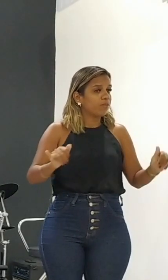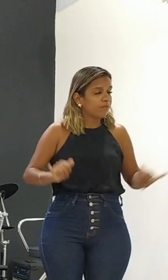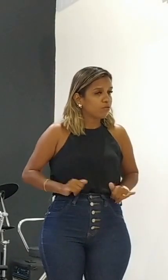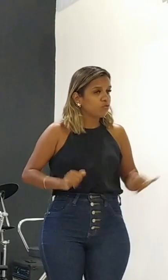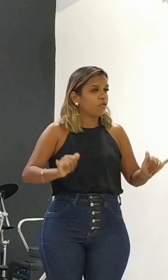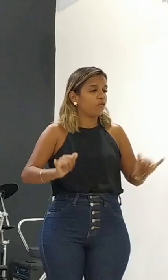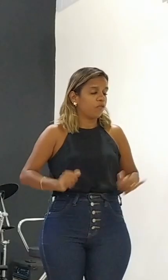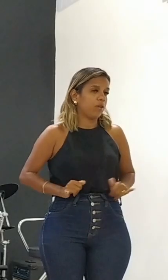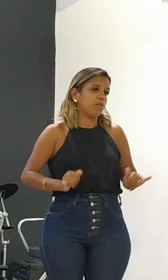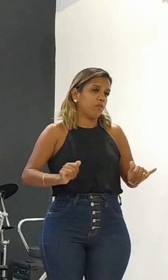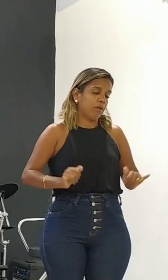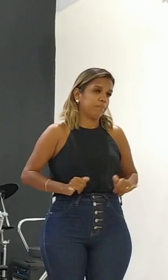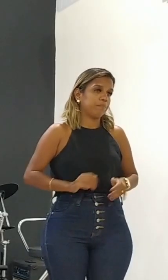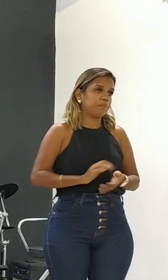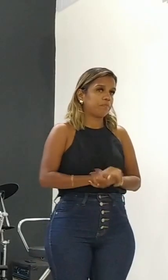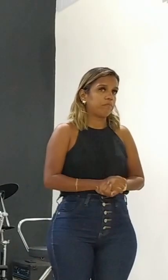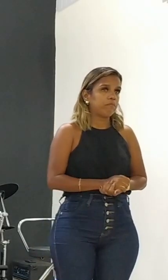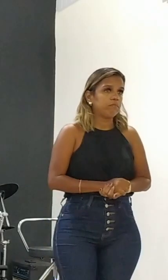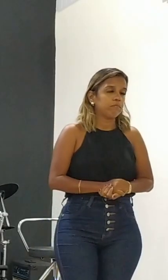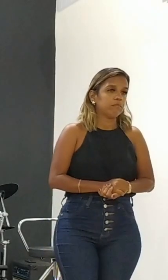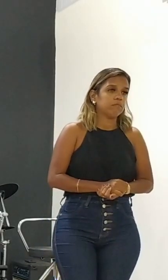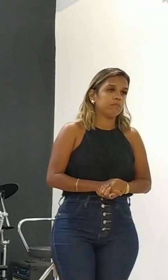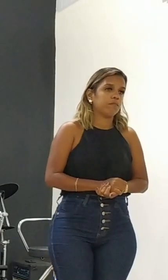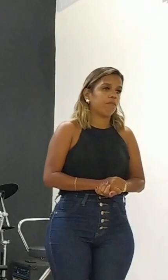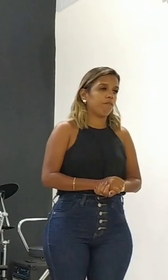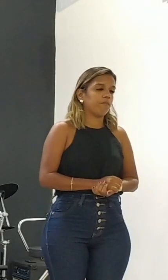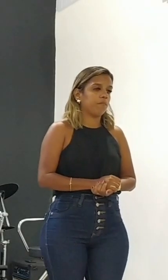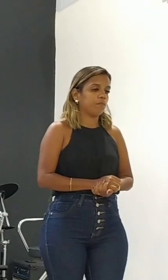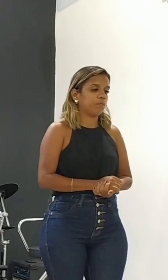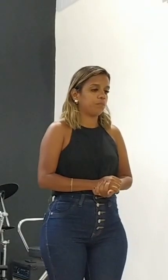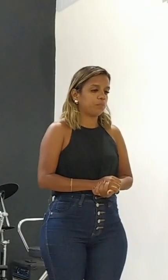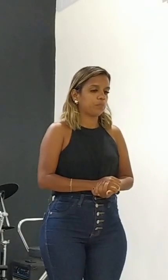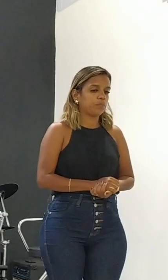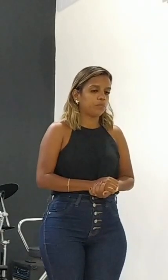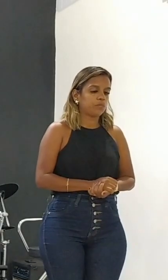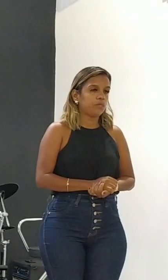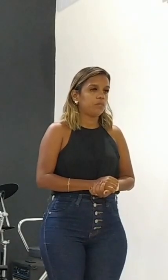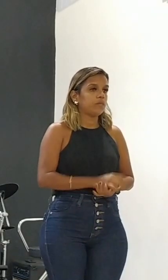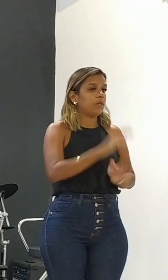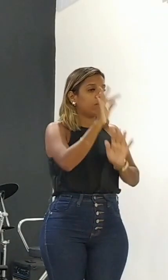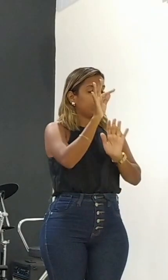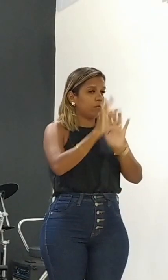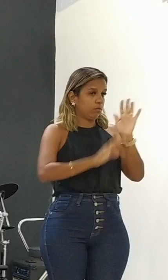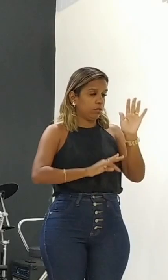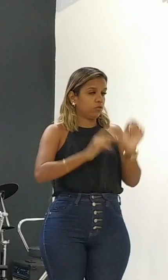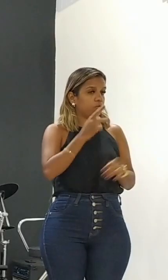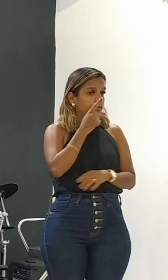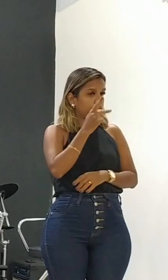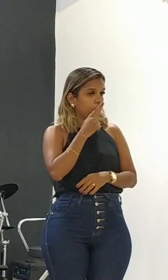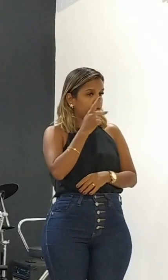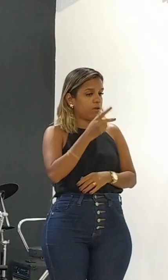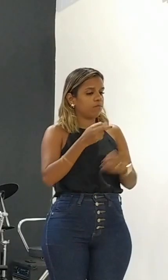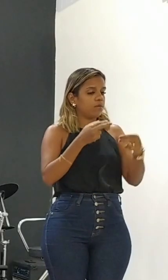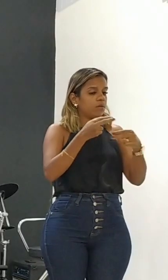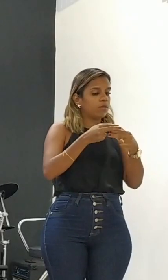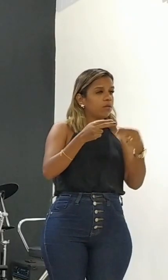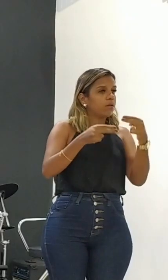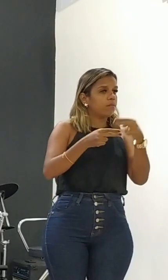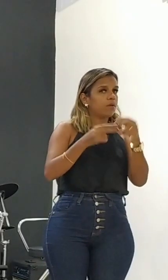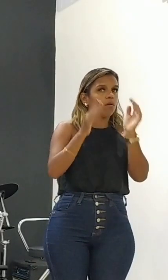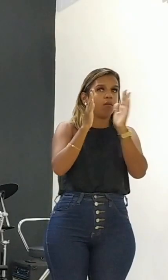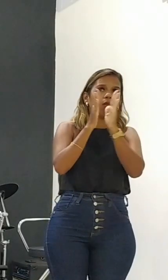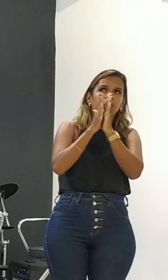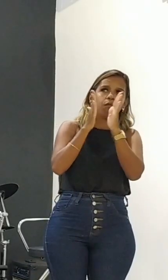Jerusalém. Aleluia. E aí ele diz que, o texto diz que Neemias ele ora a Deus e fala com Deus, né, e